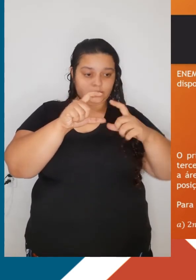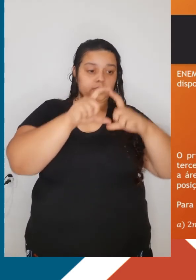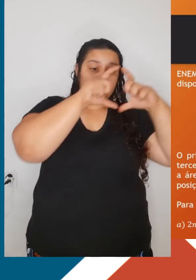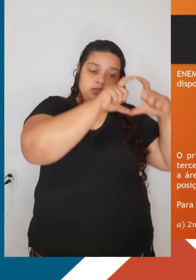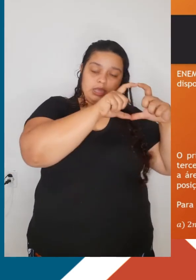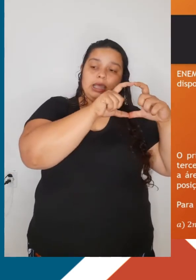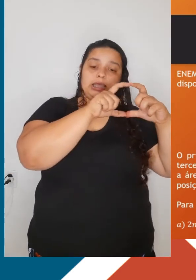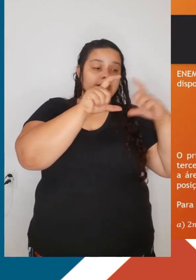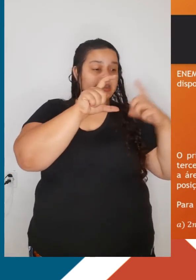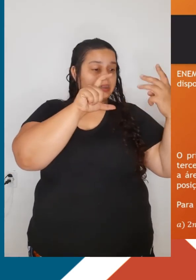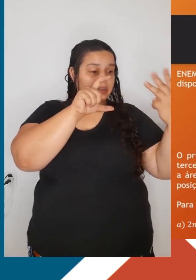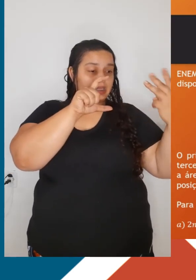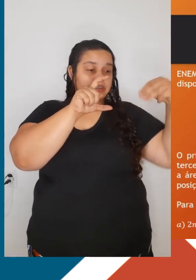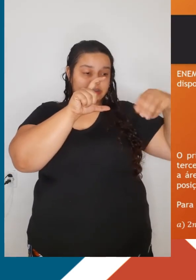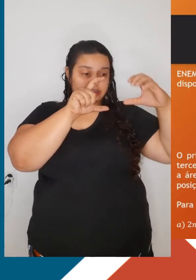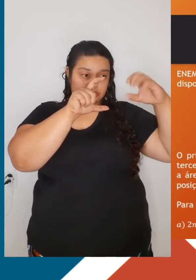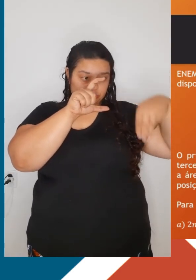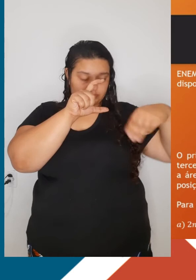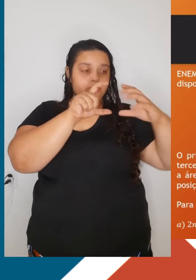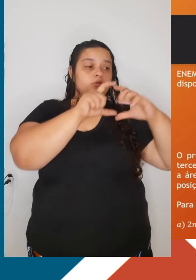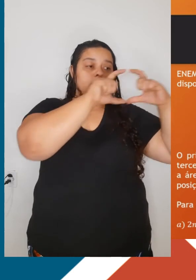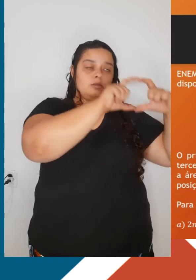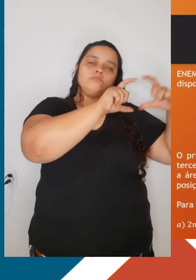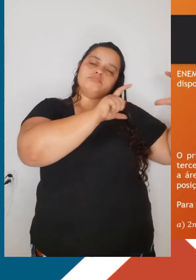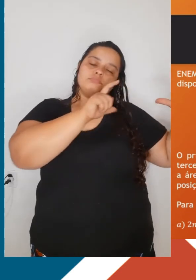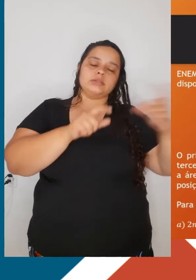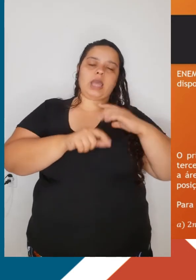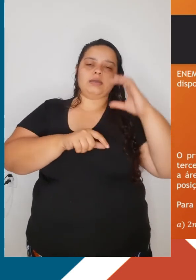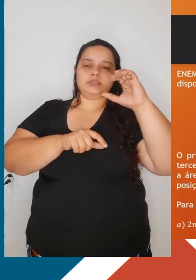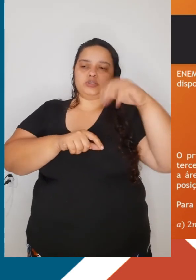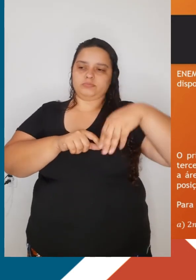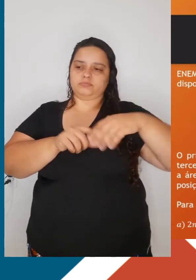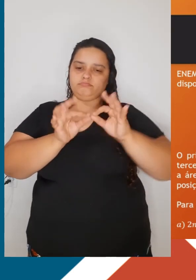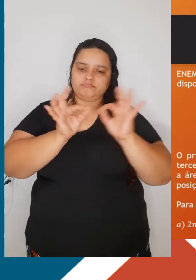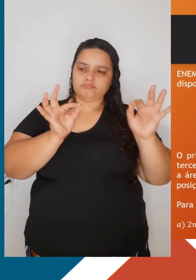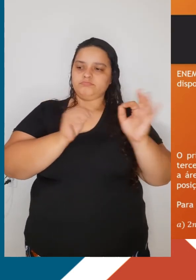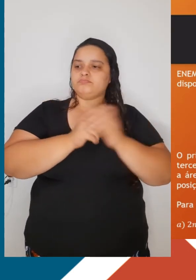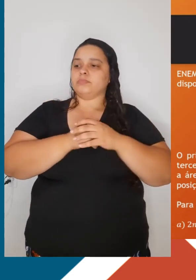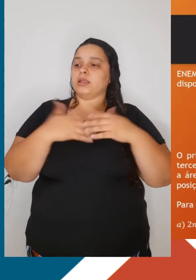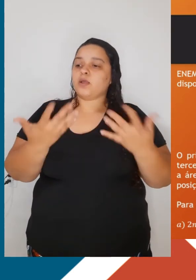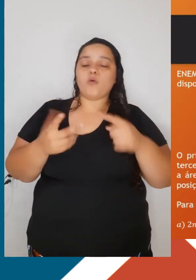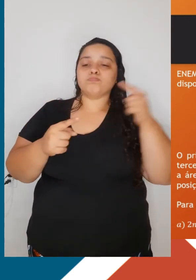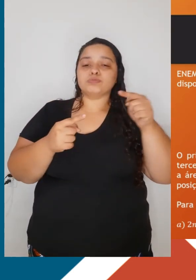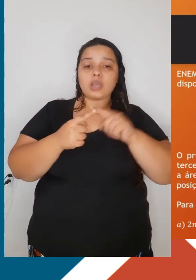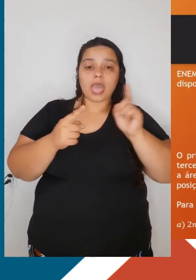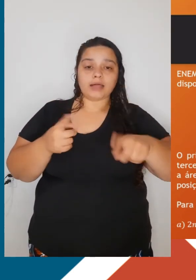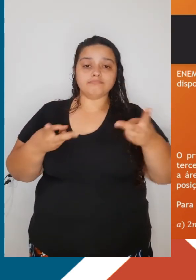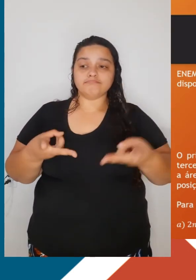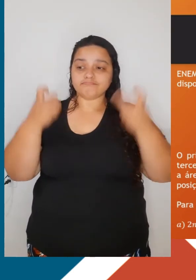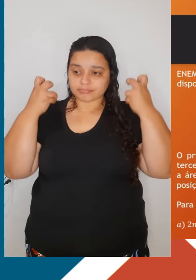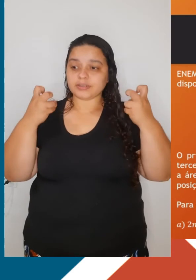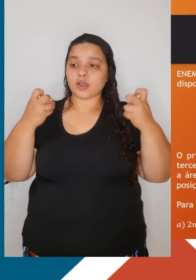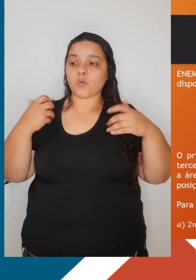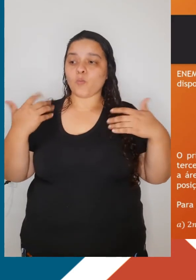cm, o terceiro tem lado medido 3 cm e assim por diante. O objetivo do trabalho é identificar